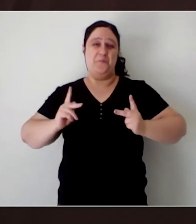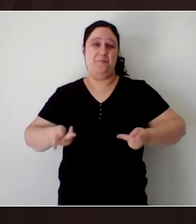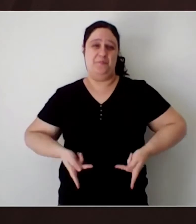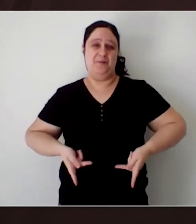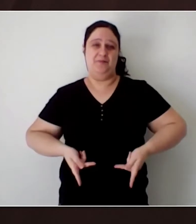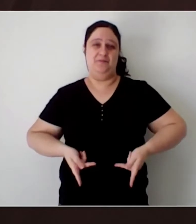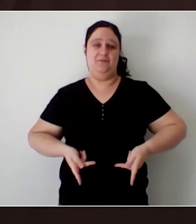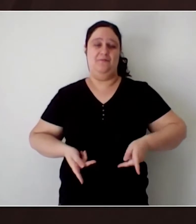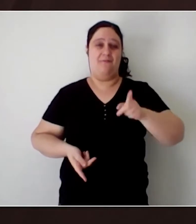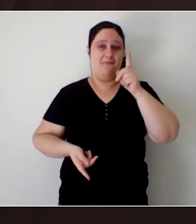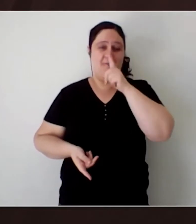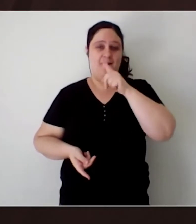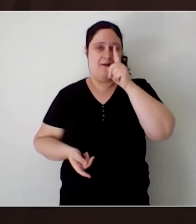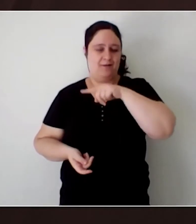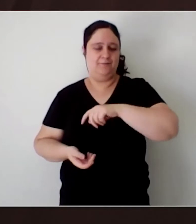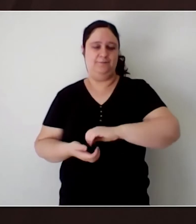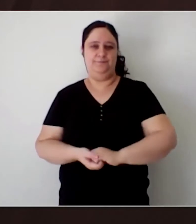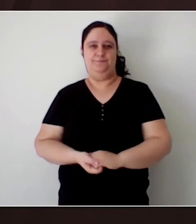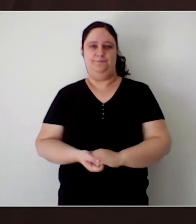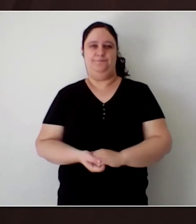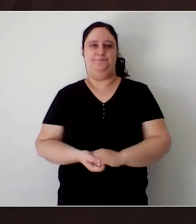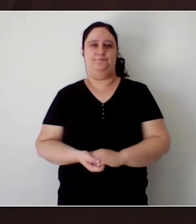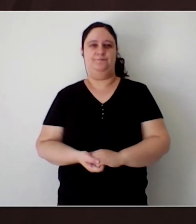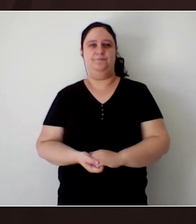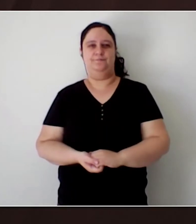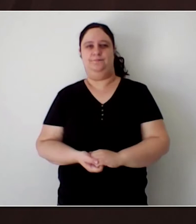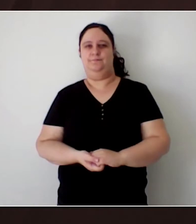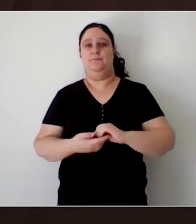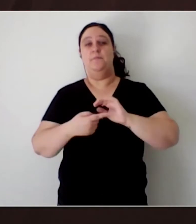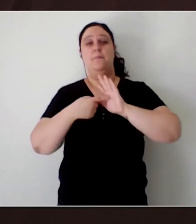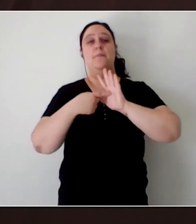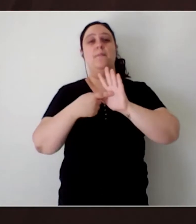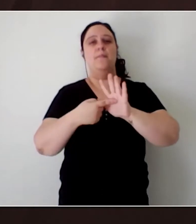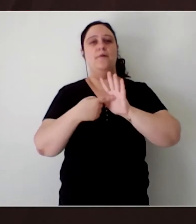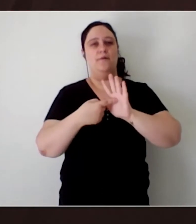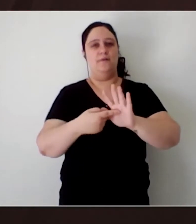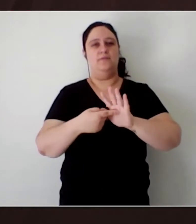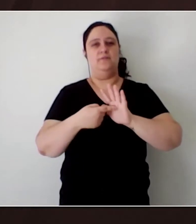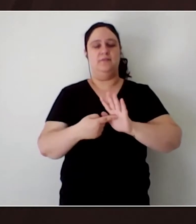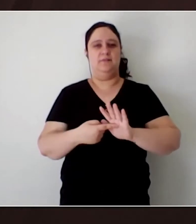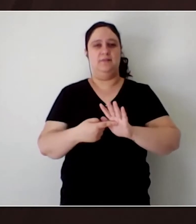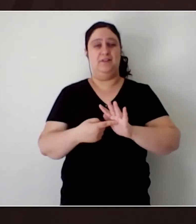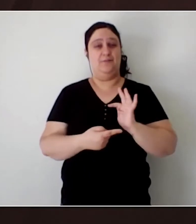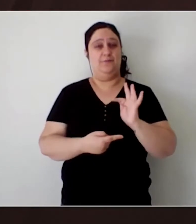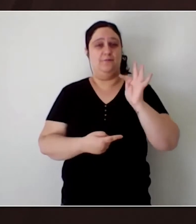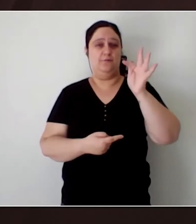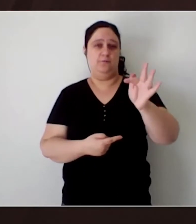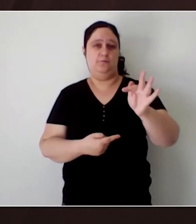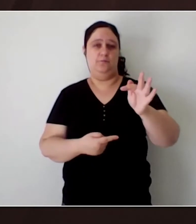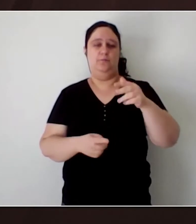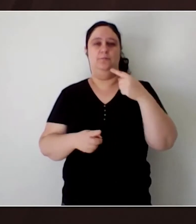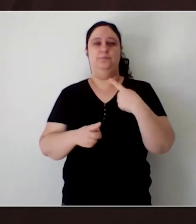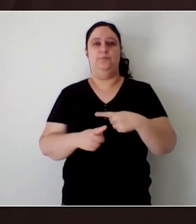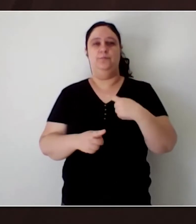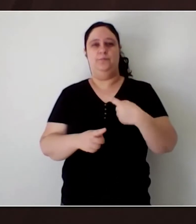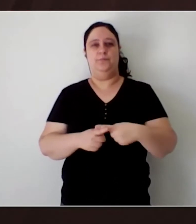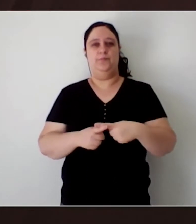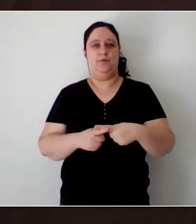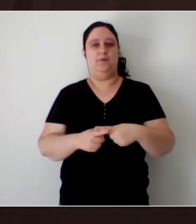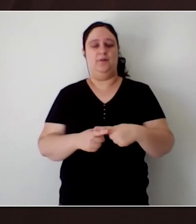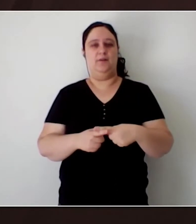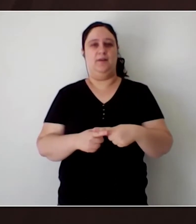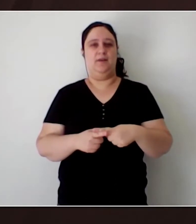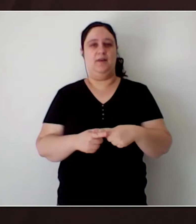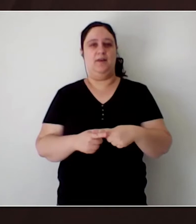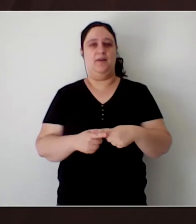aqui diz: manifesta se tornará a obra de cada um, pois o dia a demonstrará,